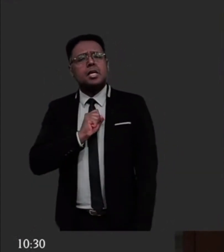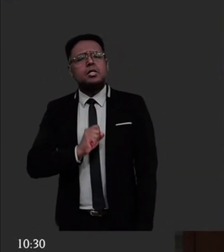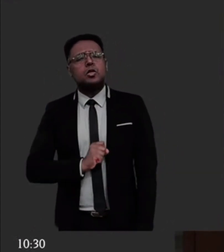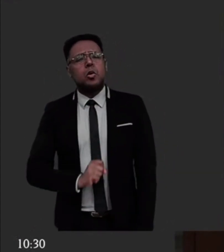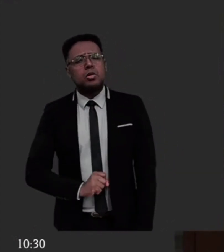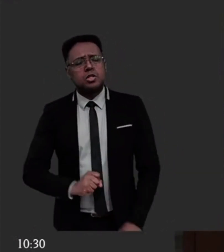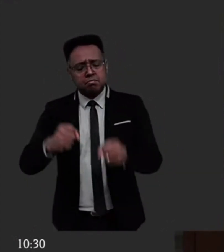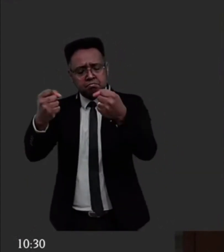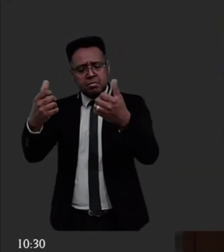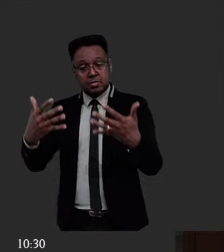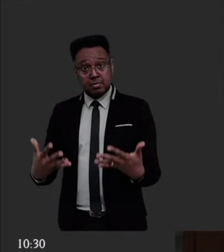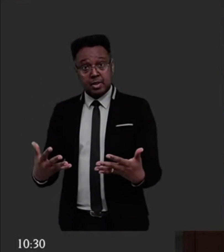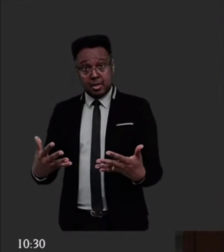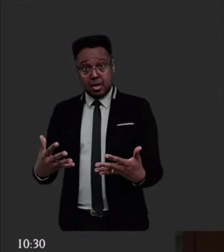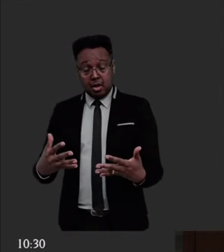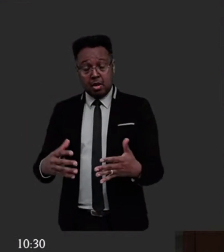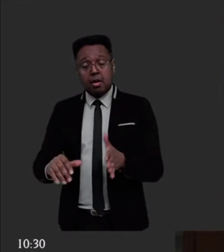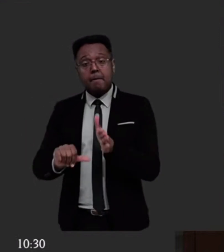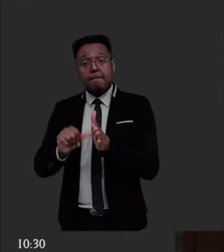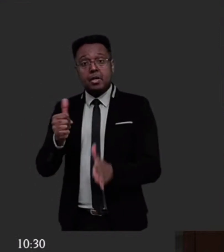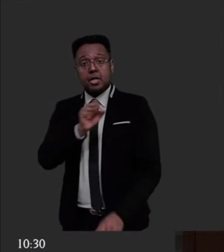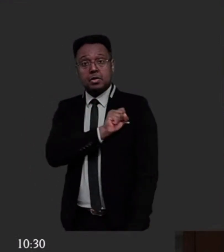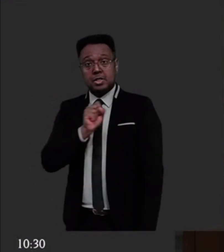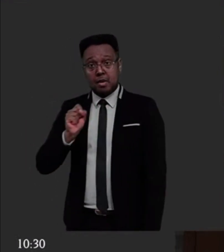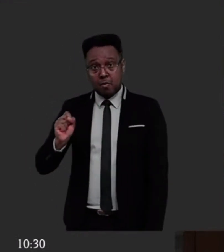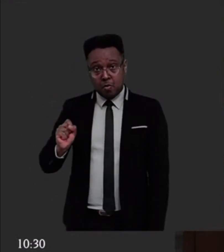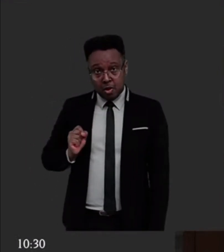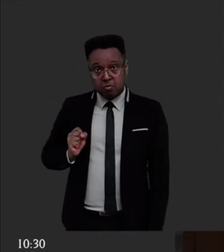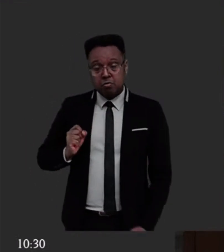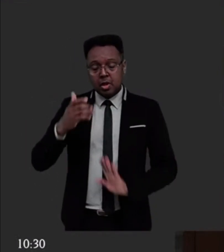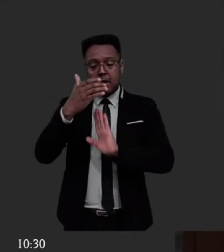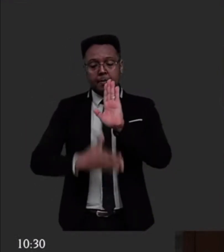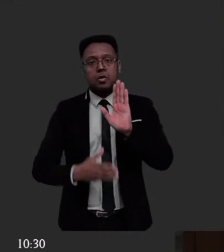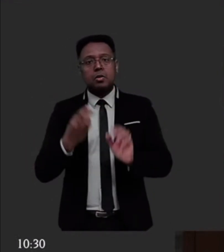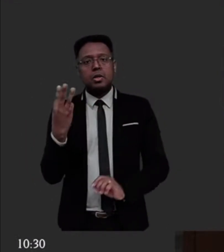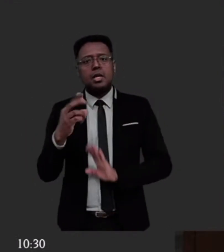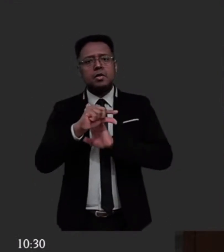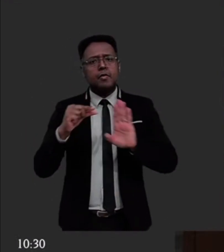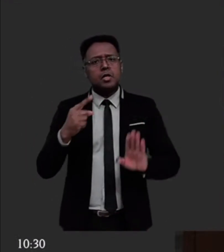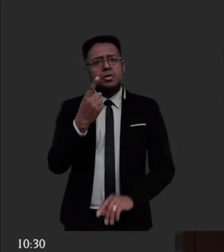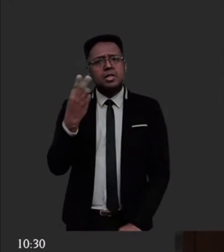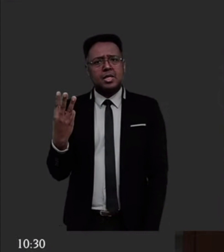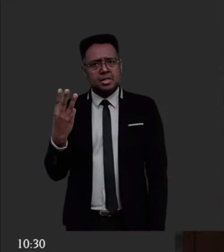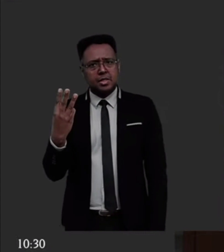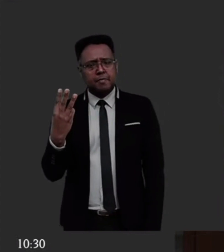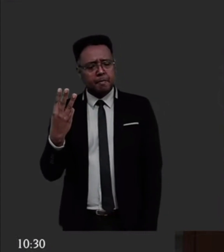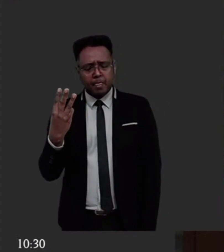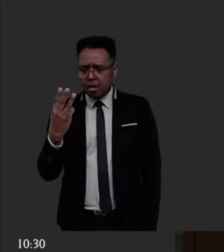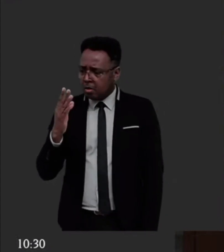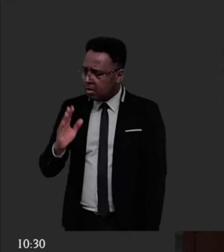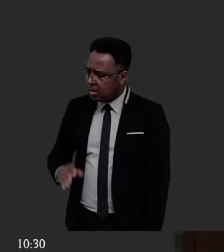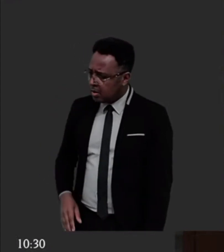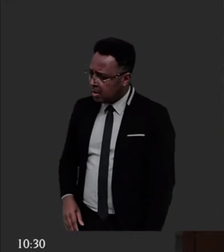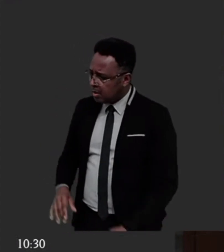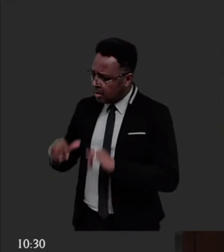Samuel, capítulo 3, versículo 13, porque já eu lhe fiz saber que julgarei a